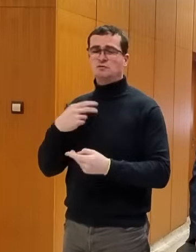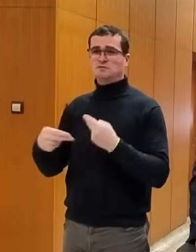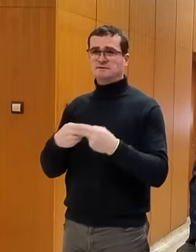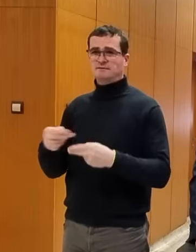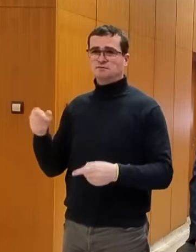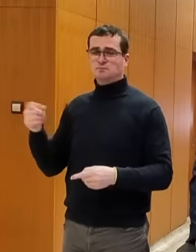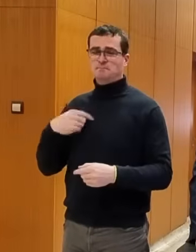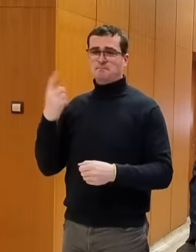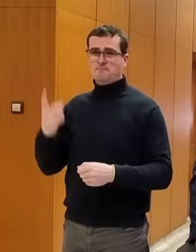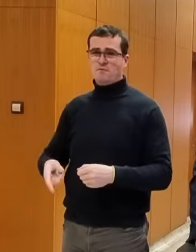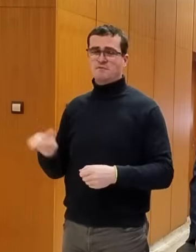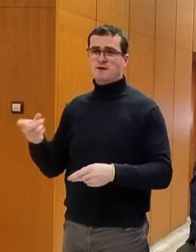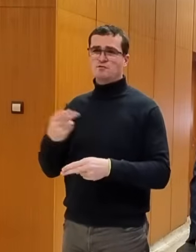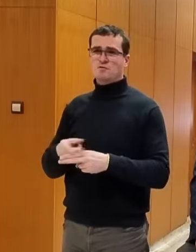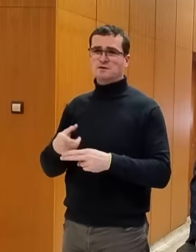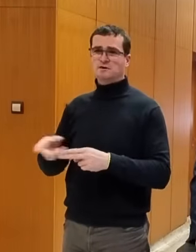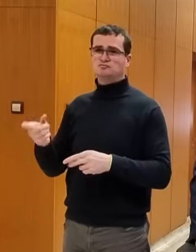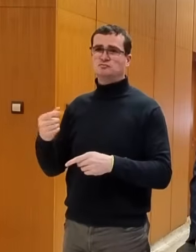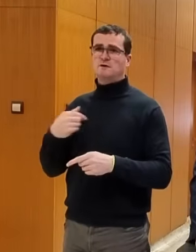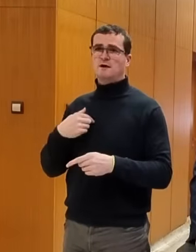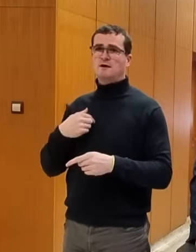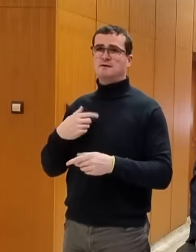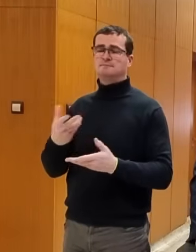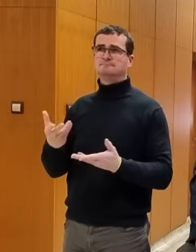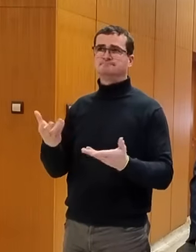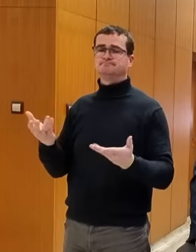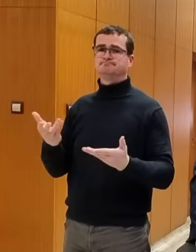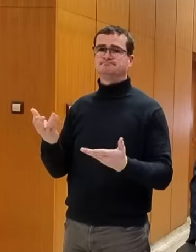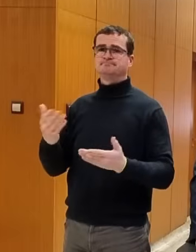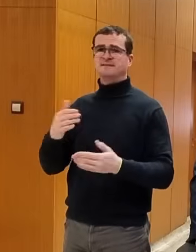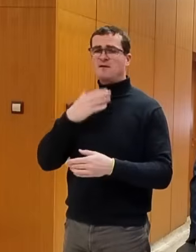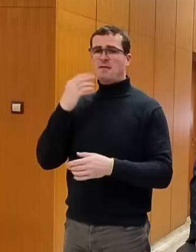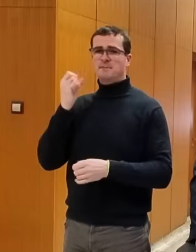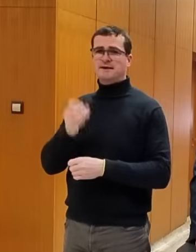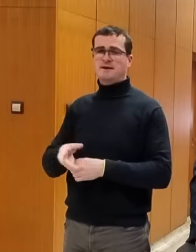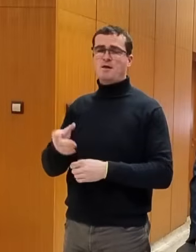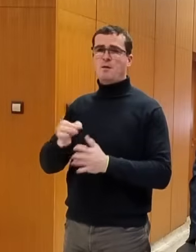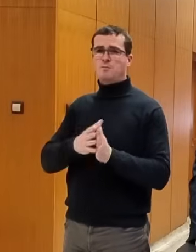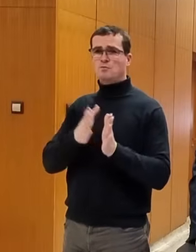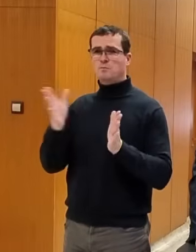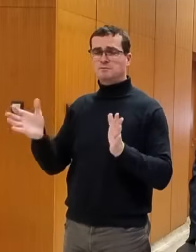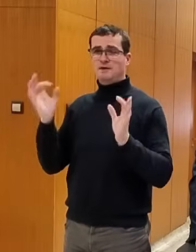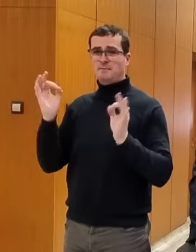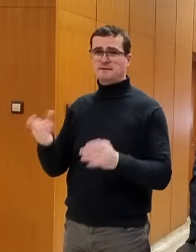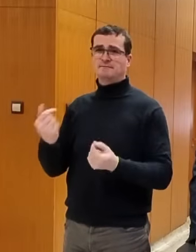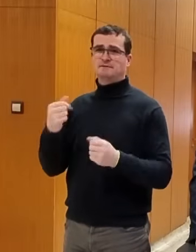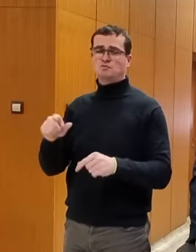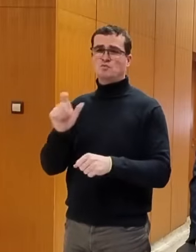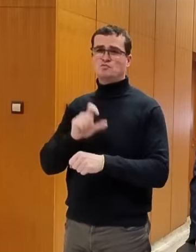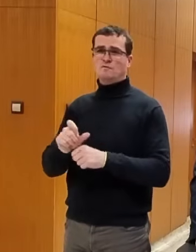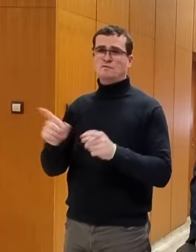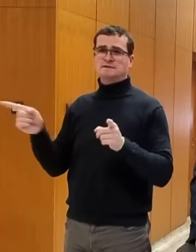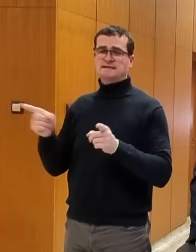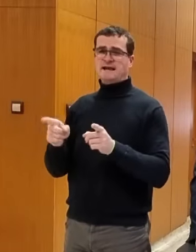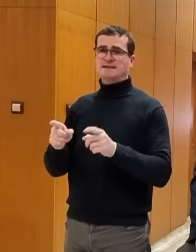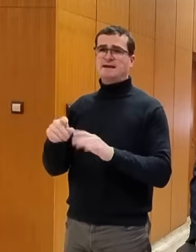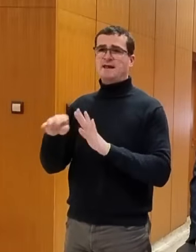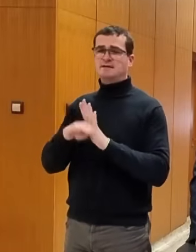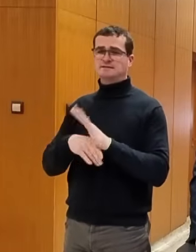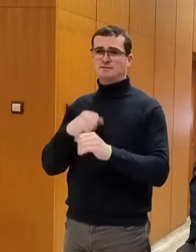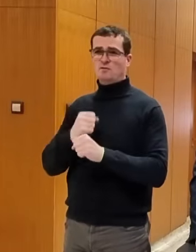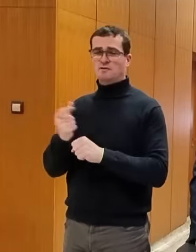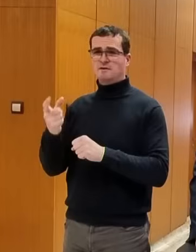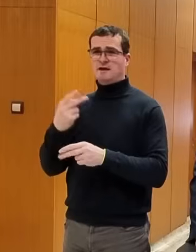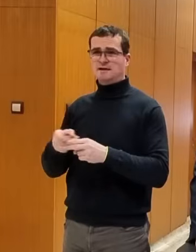zavezuje k tomu. My sme povinni na to reagovať a v veľmi rýchlom období a práve z toho dôvodu skrátenom legislatívnom konaní na